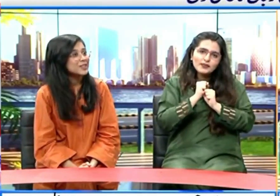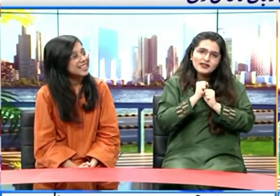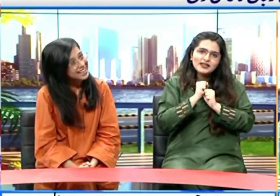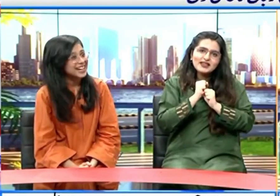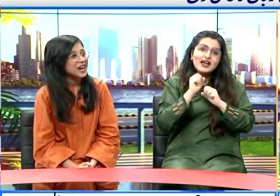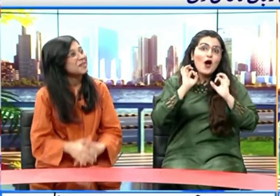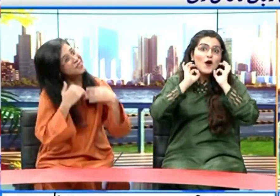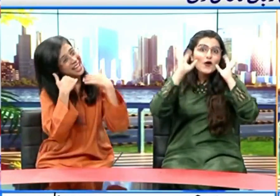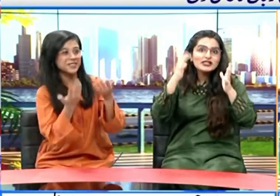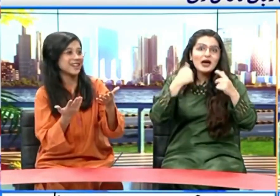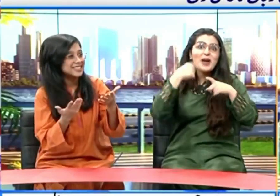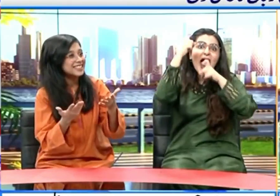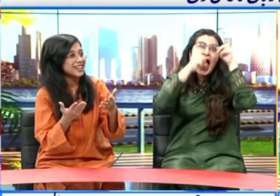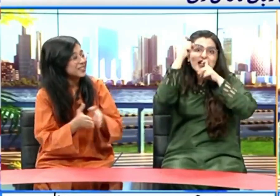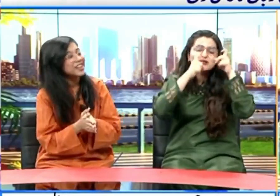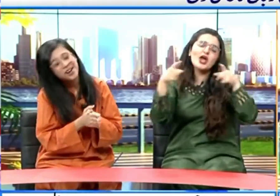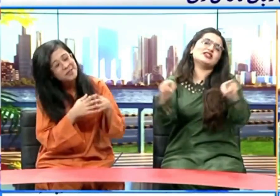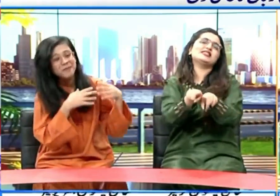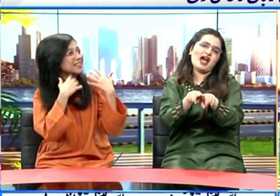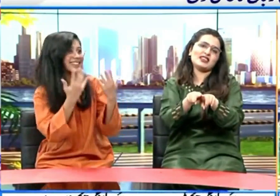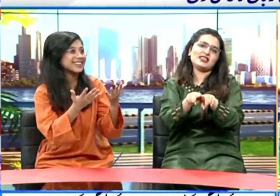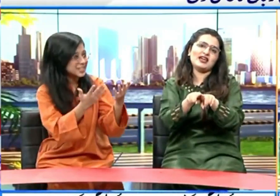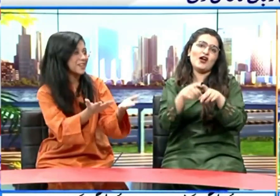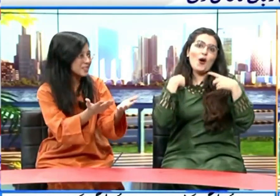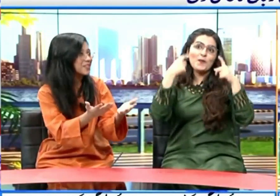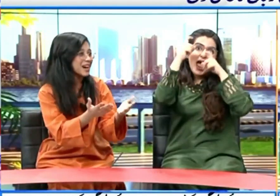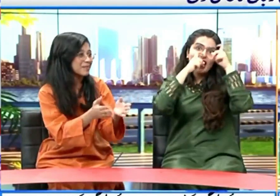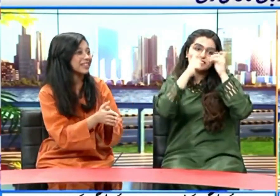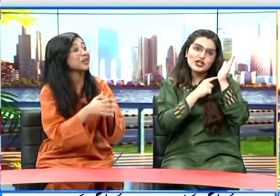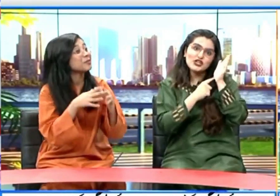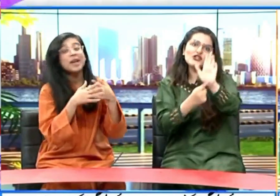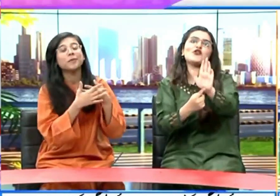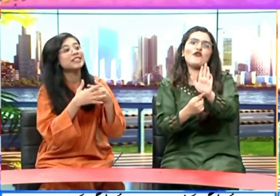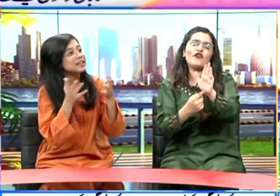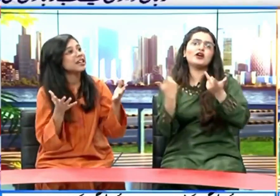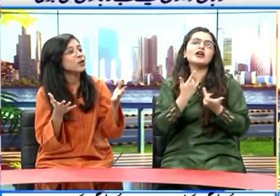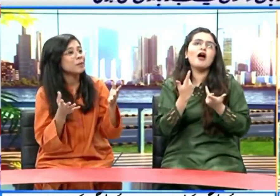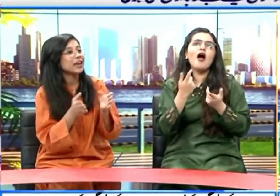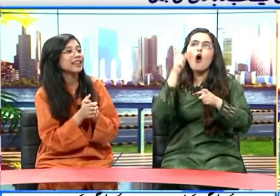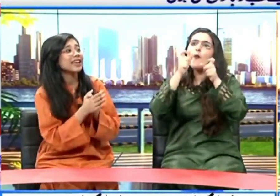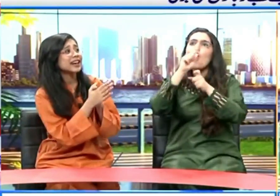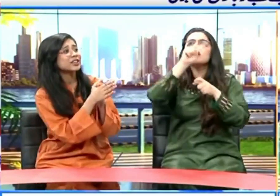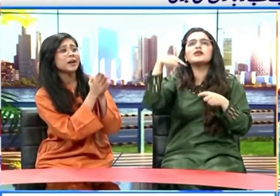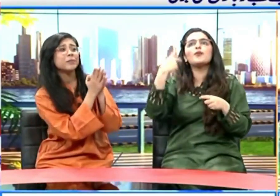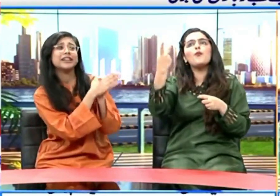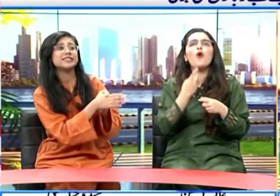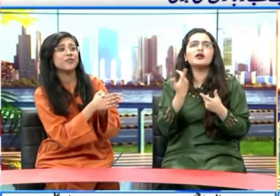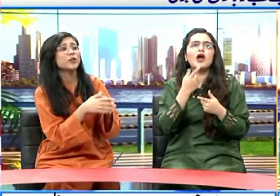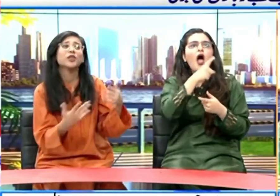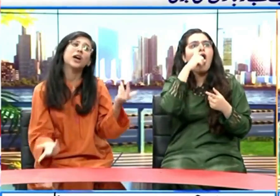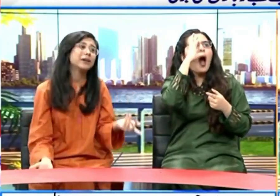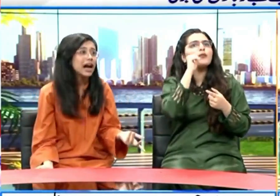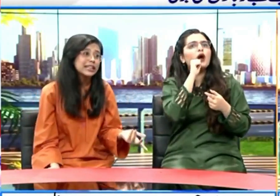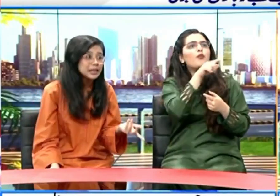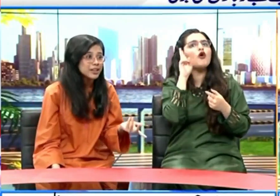نہیں, غصے کا اظہار میں اپنے ایکسپریشن سے کروں گی, اور وہ بہت زیادہ ایکسپریسو ہوگا آپ کے لیے, بیکاز اکثر لوگ ہمیں کہتے ہیں کہ یار تمہارے پیرنٹس ڈیف ہیں, تمہیں